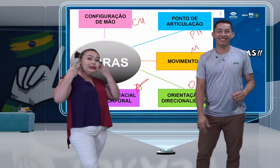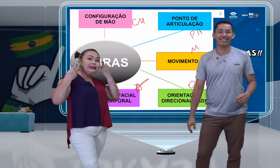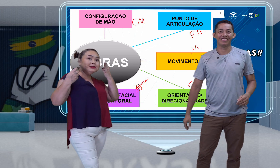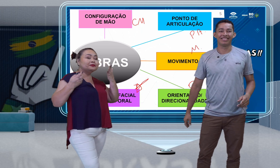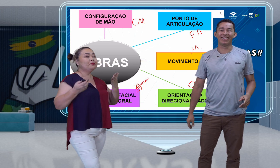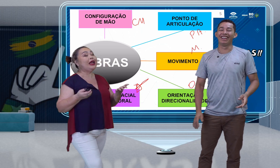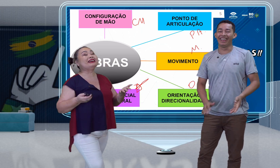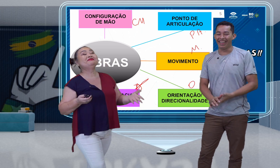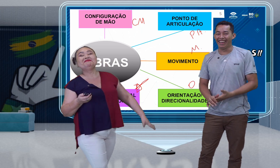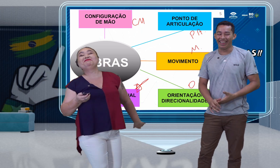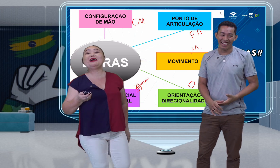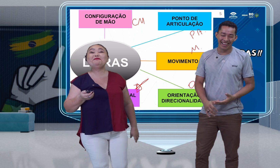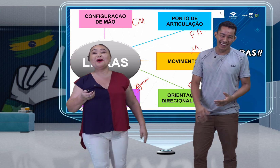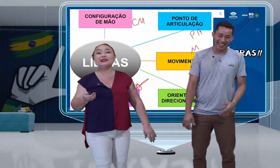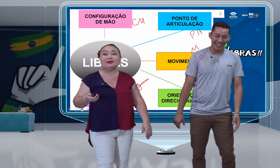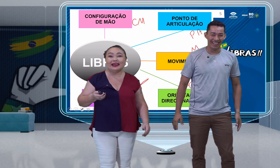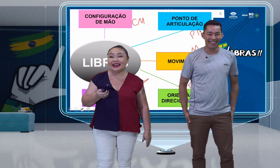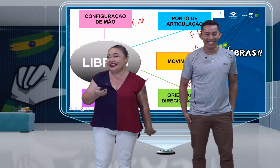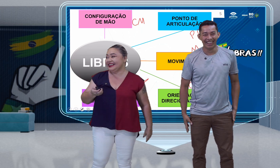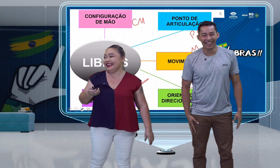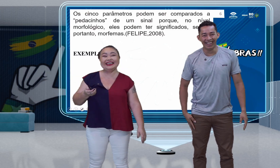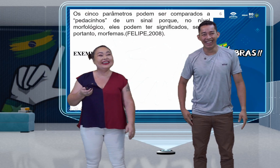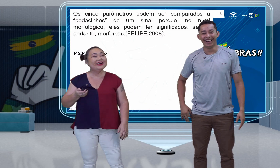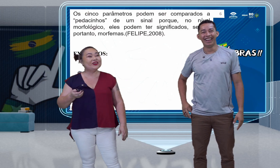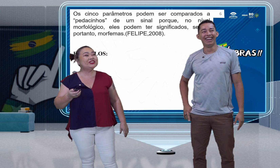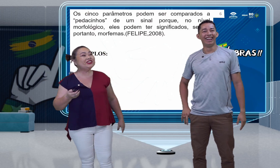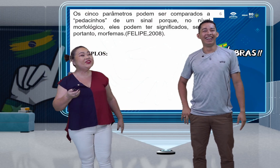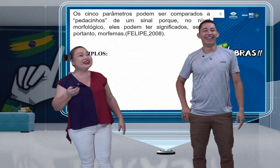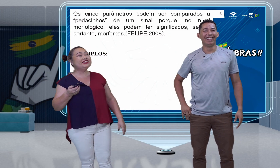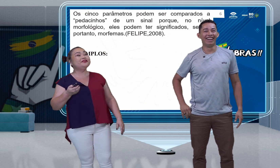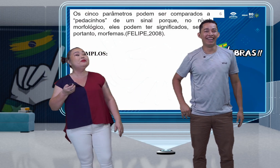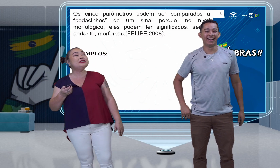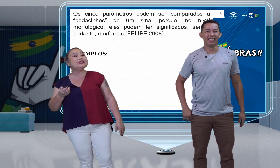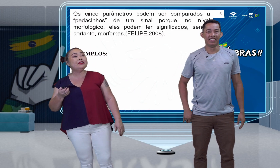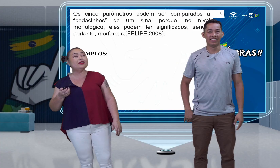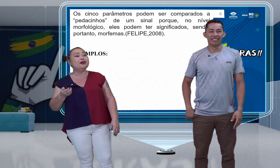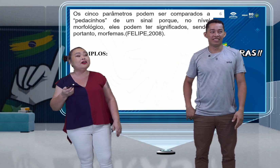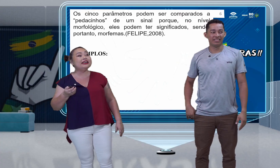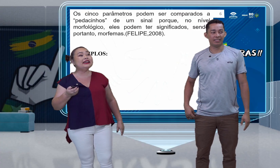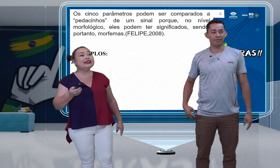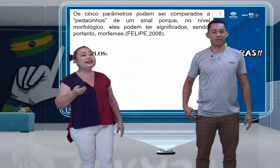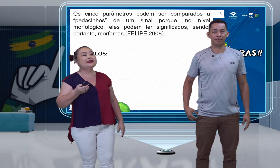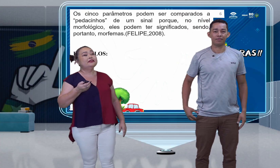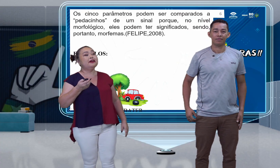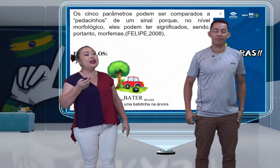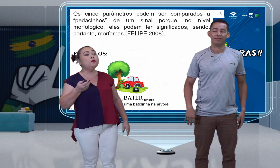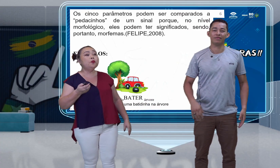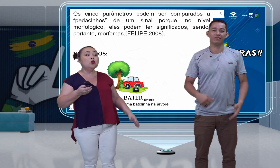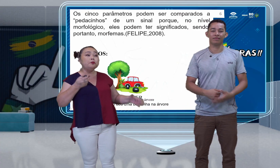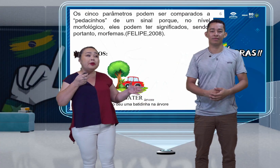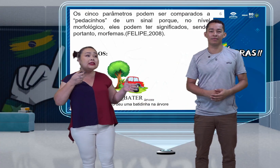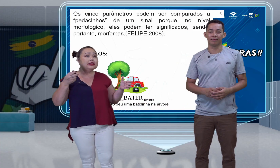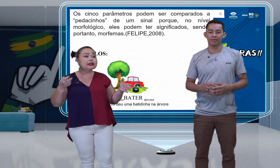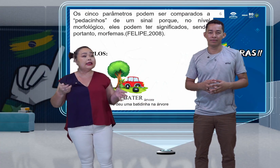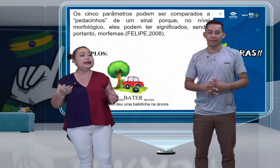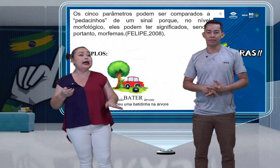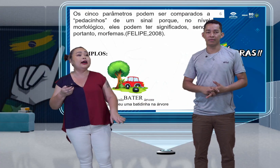botox. Vamos lá, para a próxima. Continuando. Vamos então agora falar um pouco bem